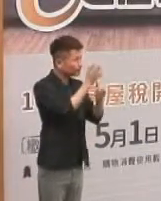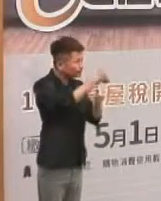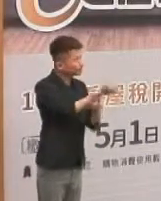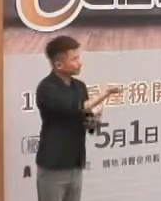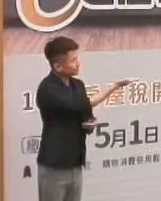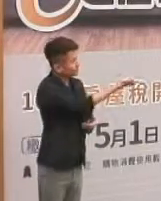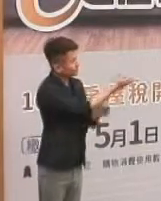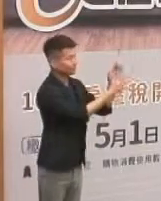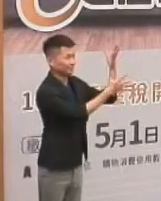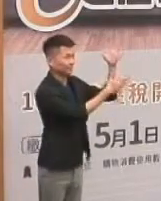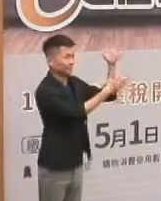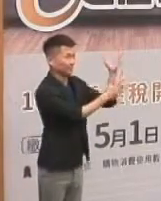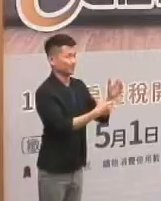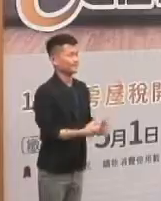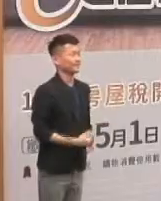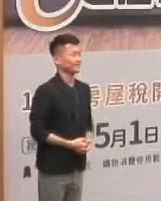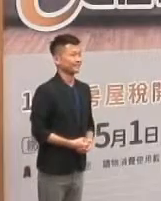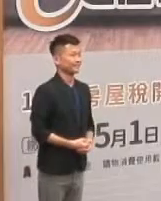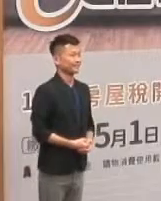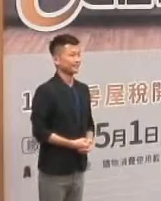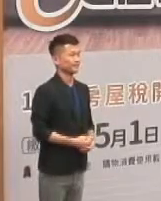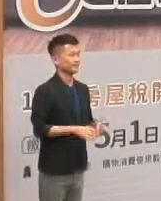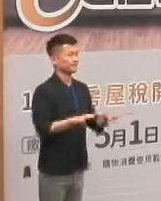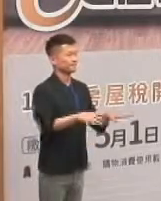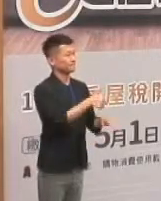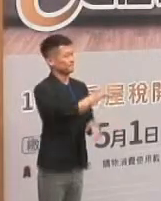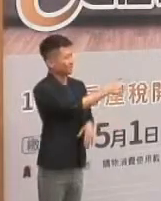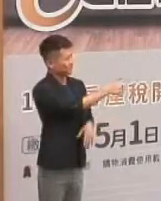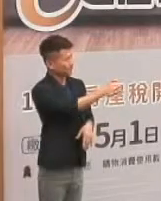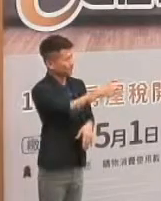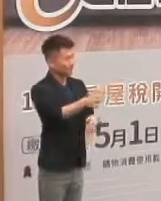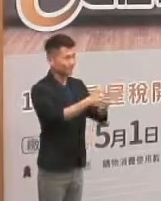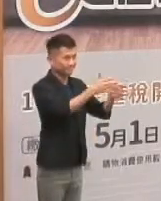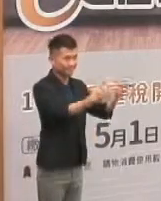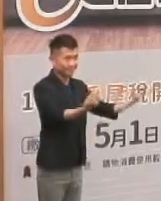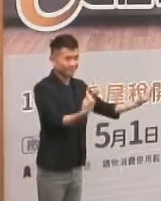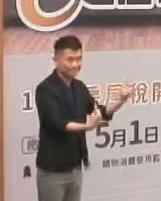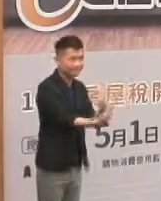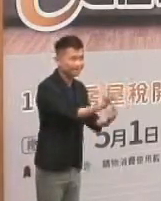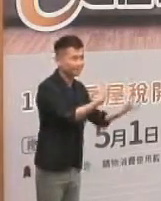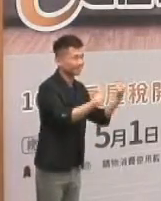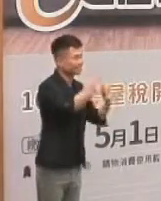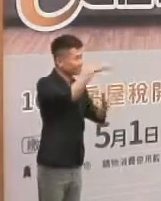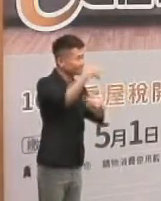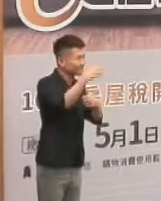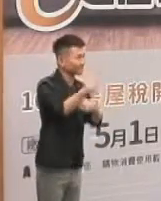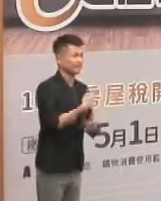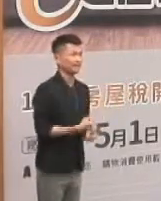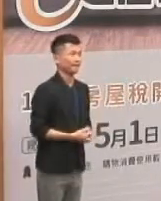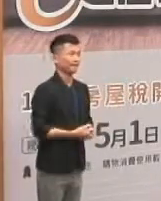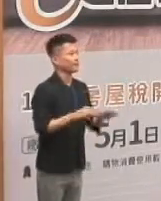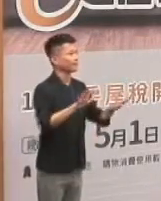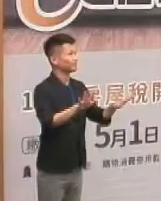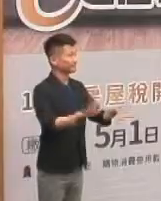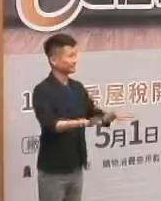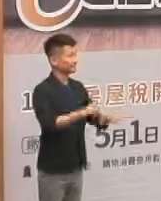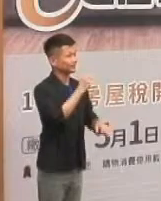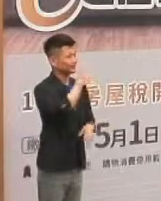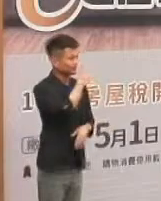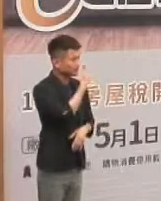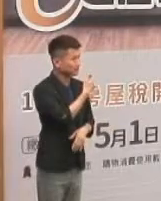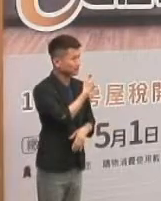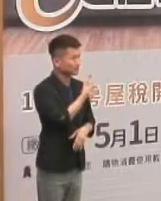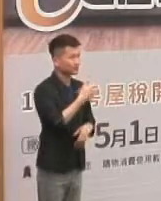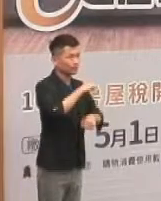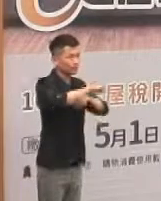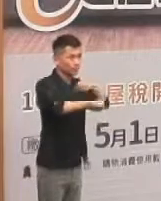迎。也再一次感谢各位长官的莅临以及指导。在今天呢，我们也特别把我